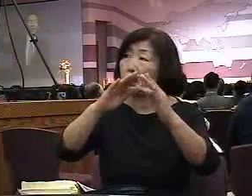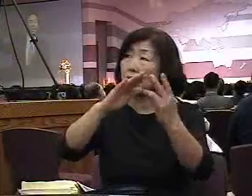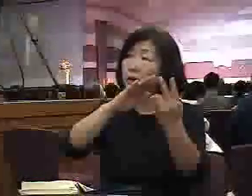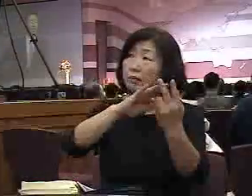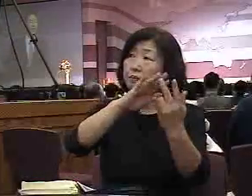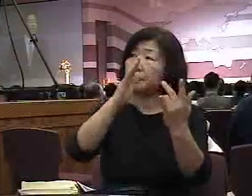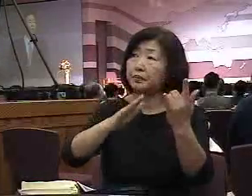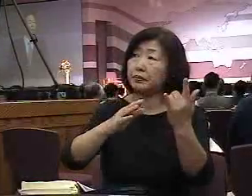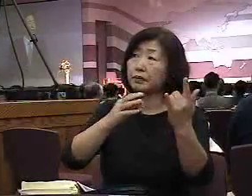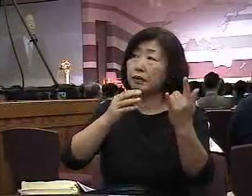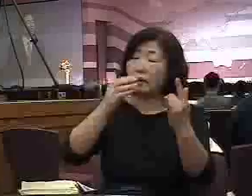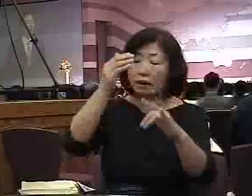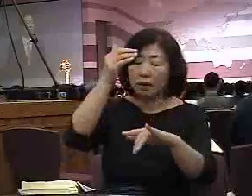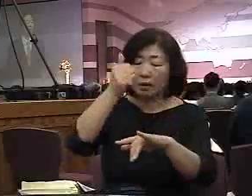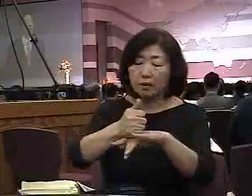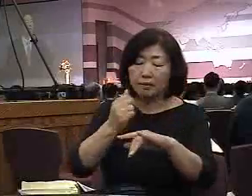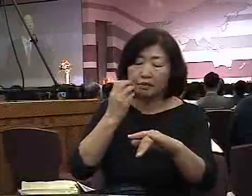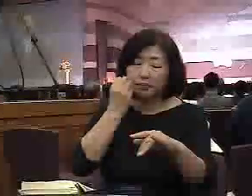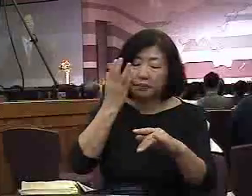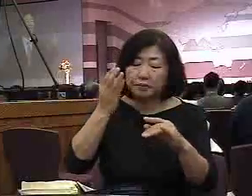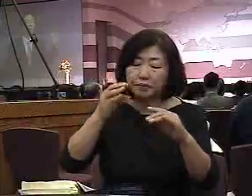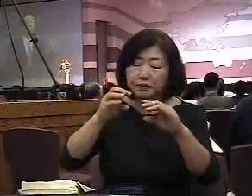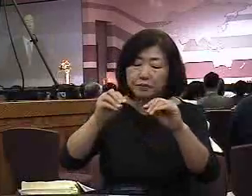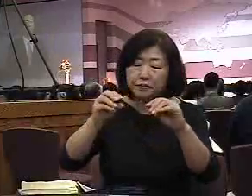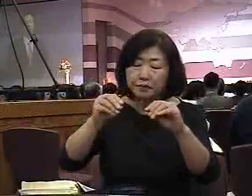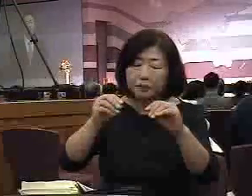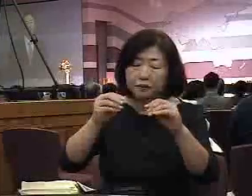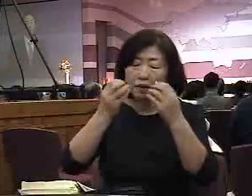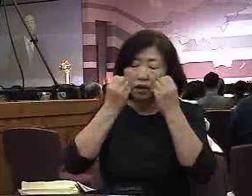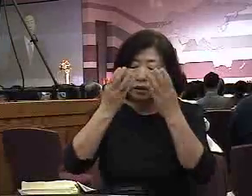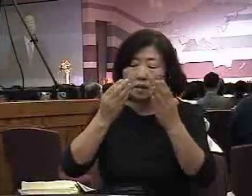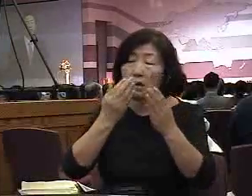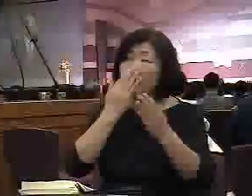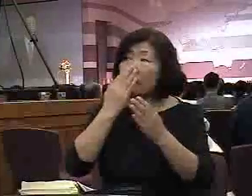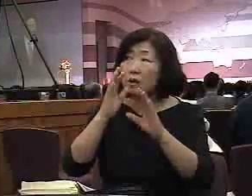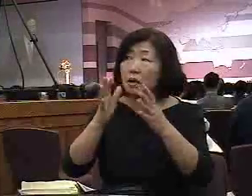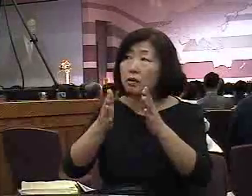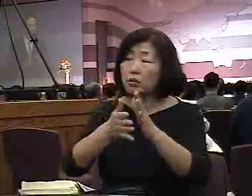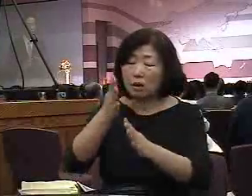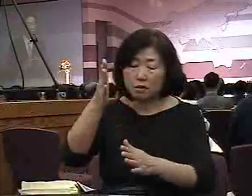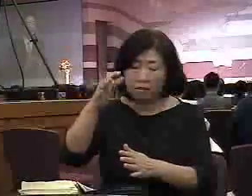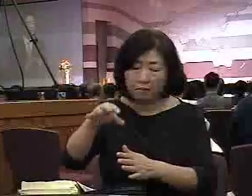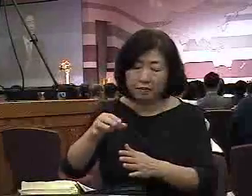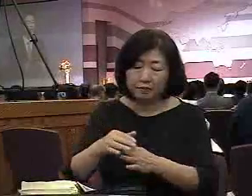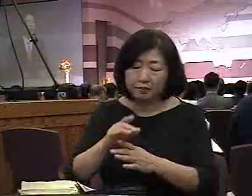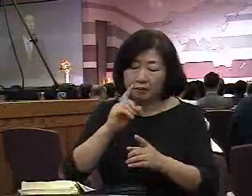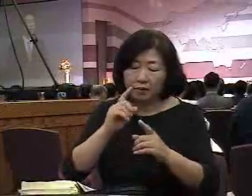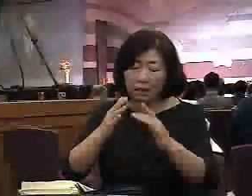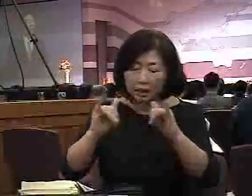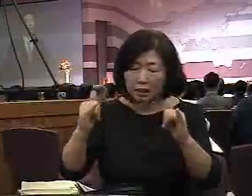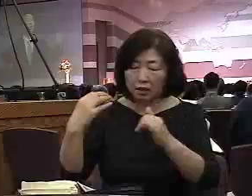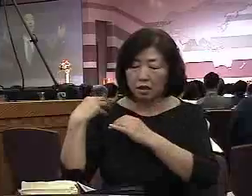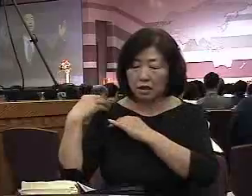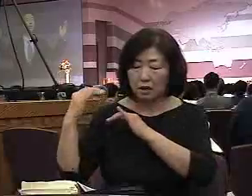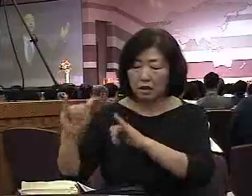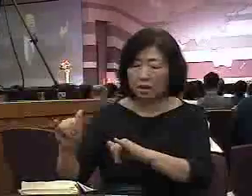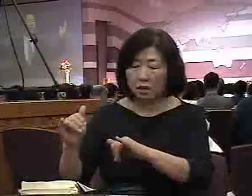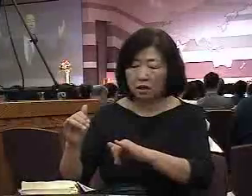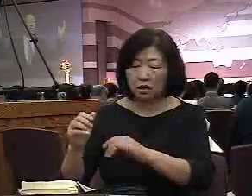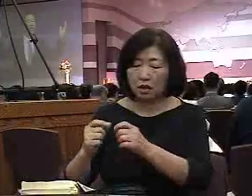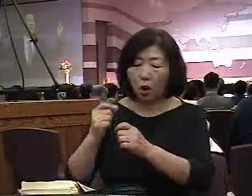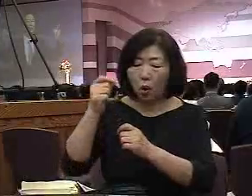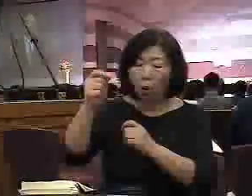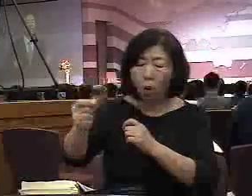만날 새하늘과 새 땅을 하나님이 뭐라고 부르시냐면 새 예루살렘이라고 부르세요. 인간 도시 하나 내려놓으니까 영원한